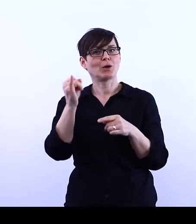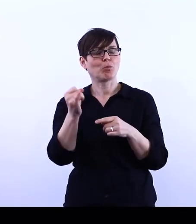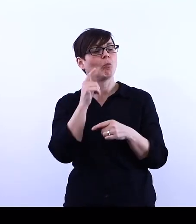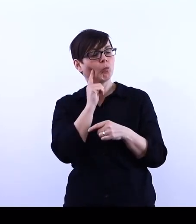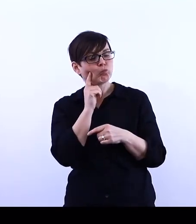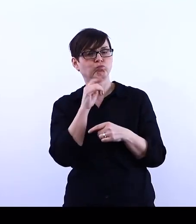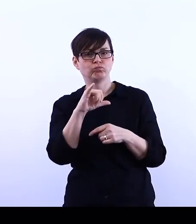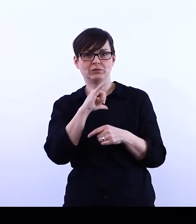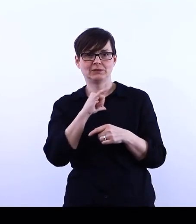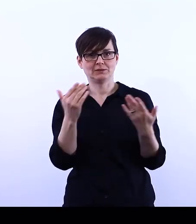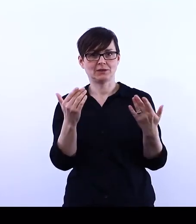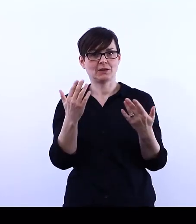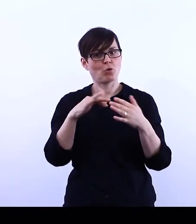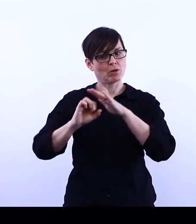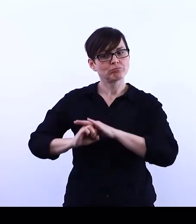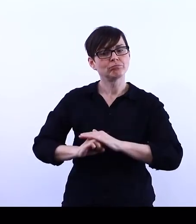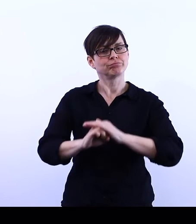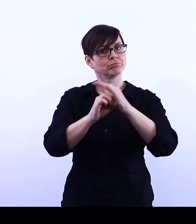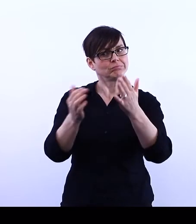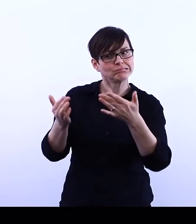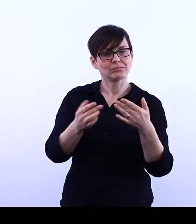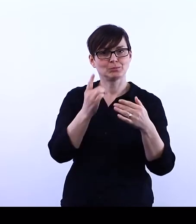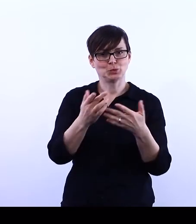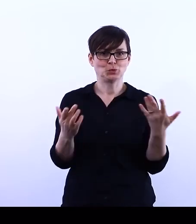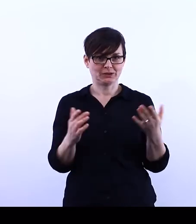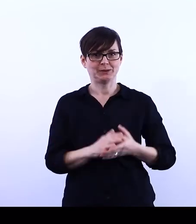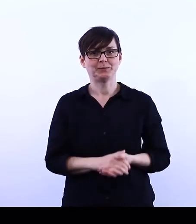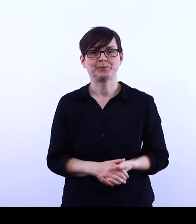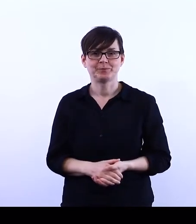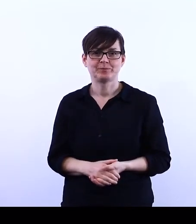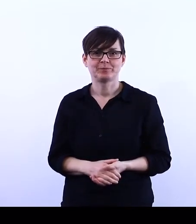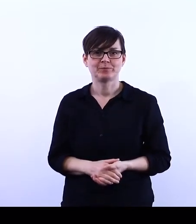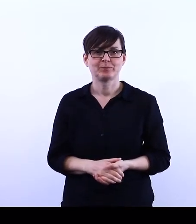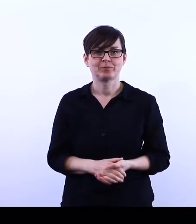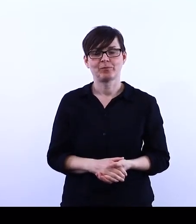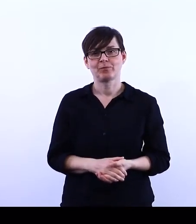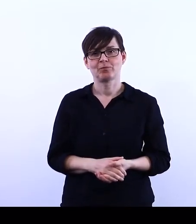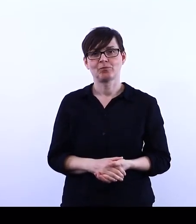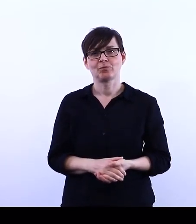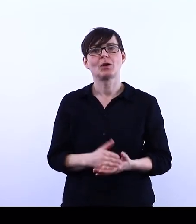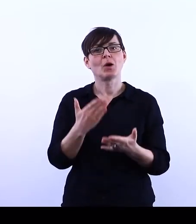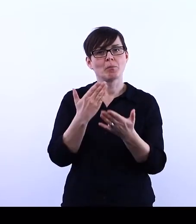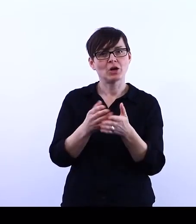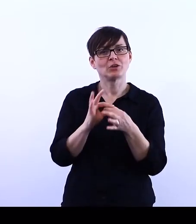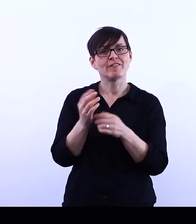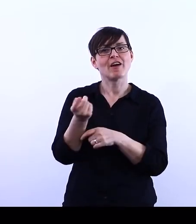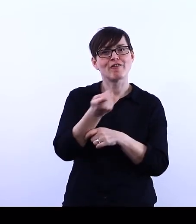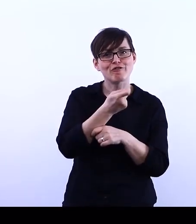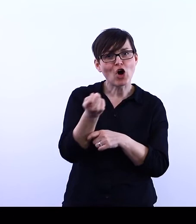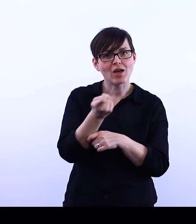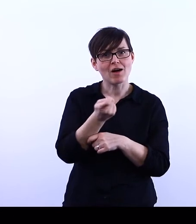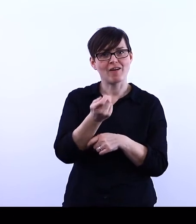stärker am Anfang irgendwie auch dafür werben müssen, beziehungsweise zum Beispiel eben jetzt auch bei der Feuerwehr mit einer sehr